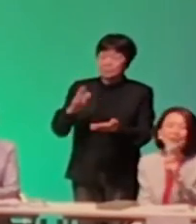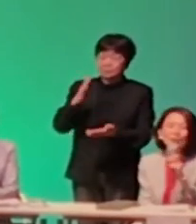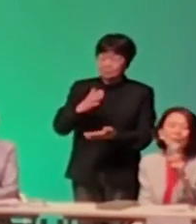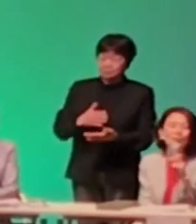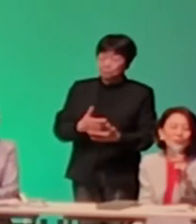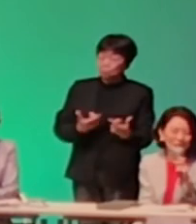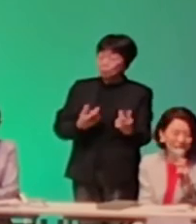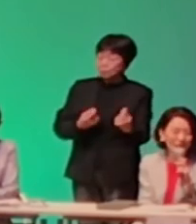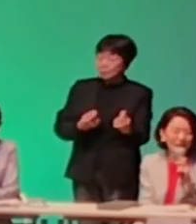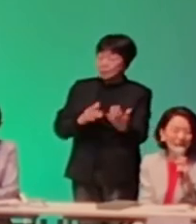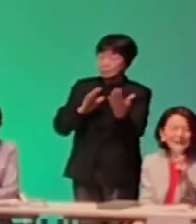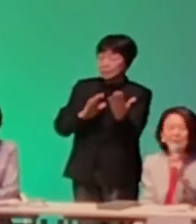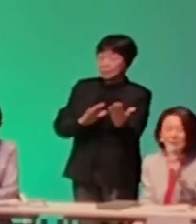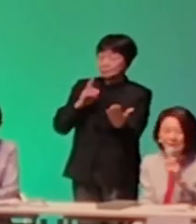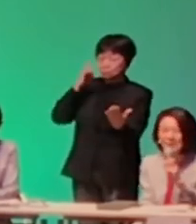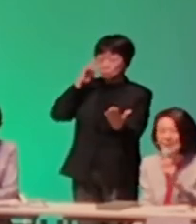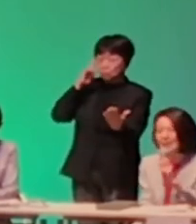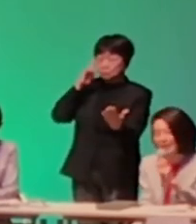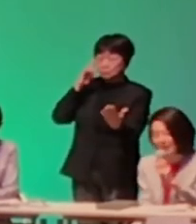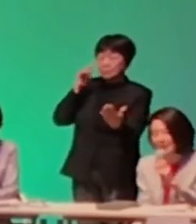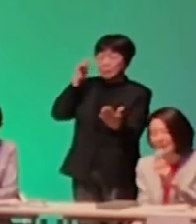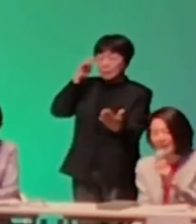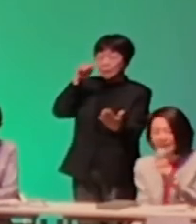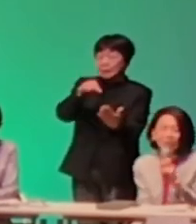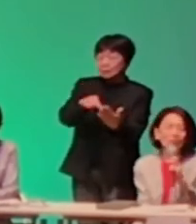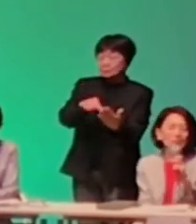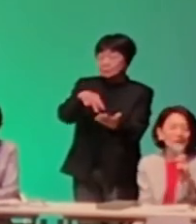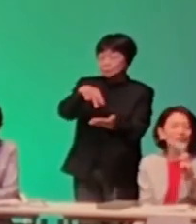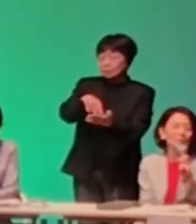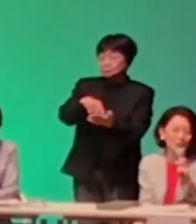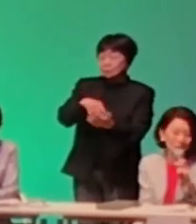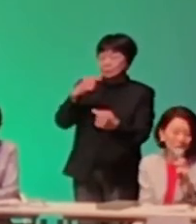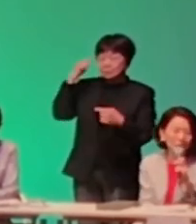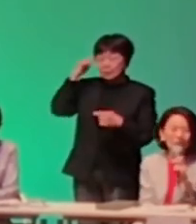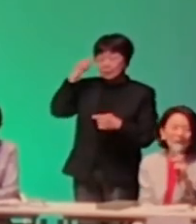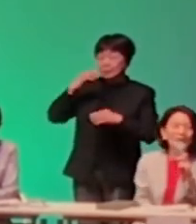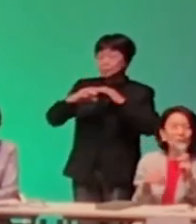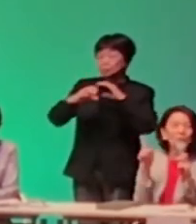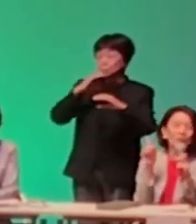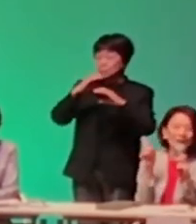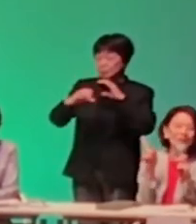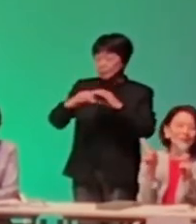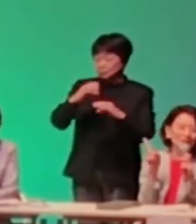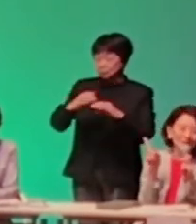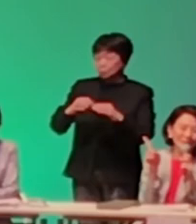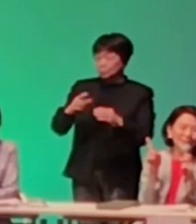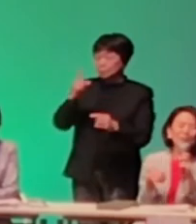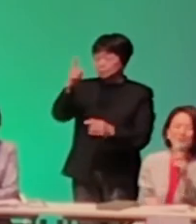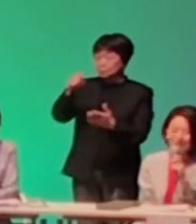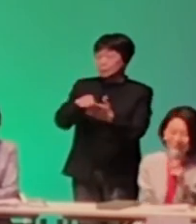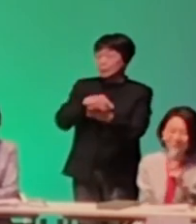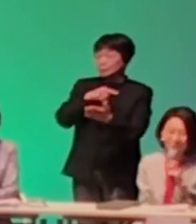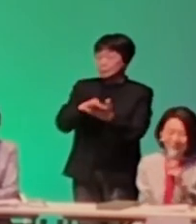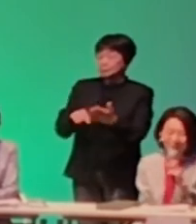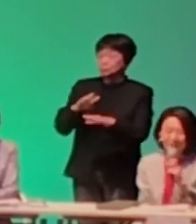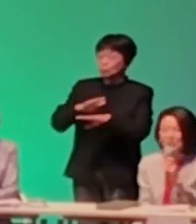いに相手のことを思いやりながら、相手の視点に立って考えながらコミュニケーションを取るというのが一つの解決策だと思いました。そ